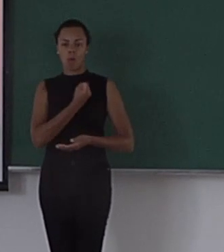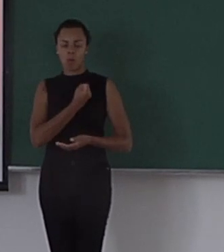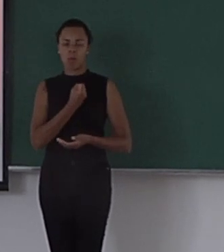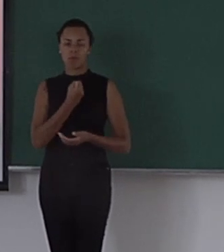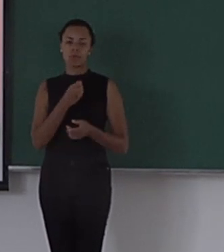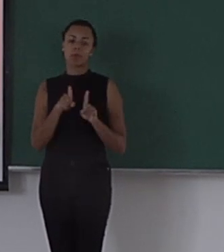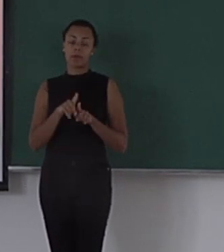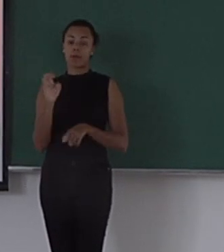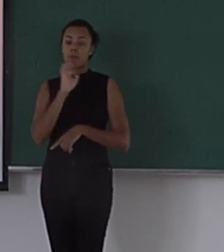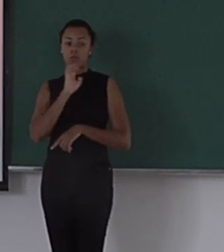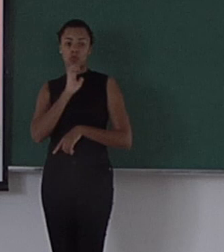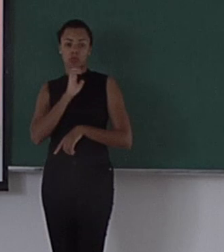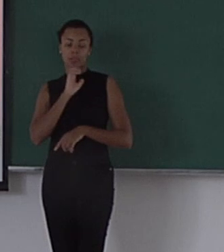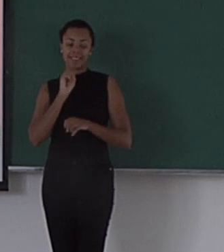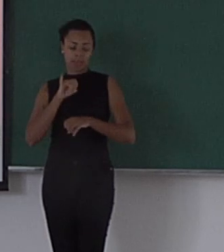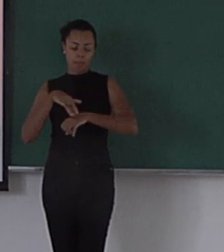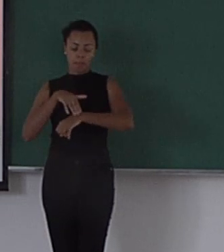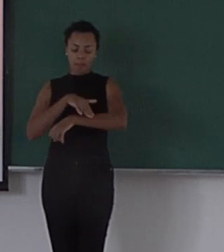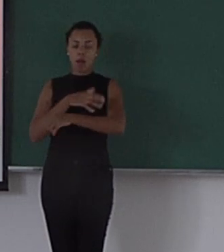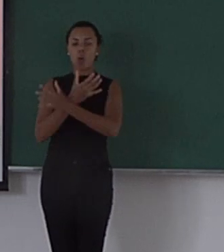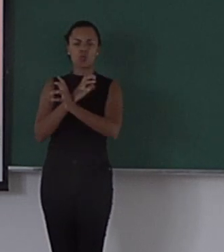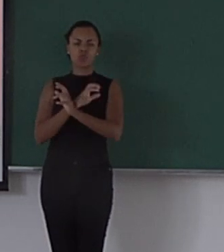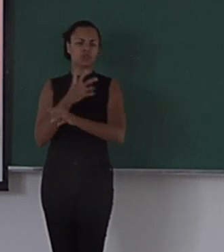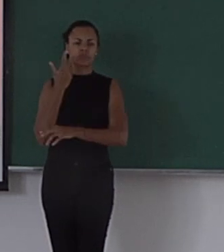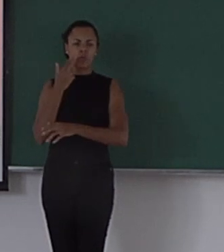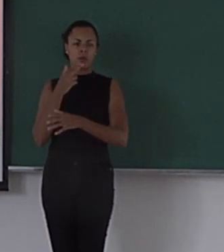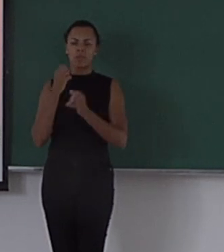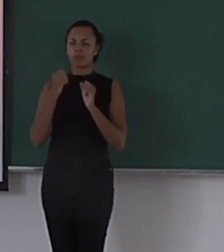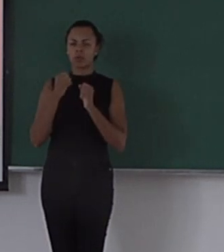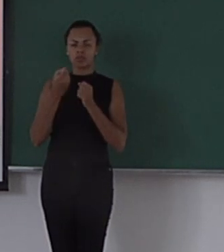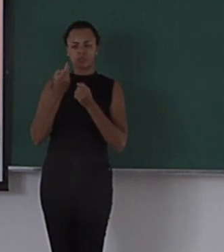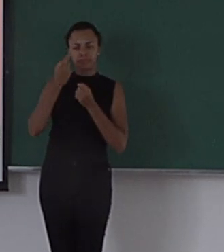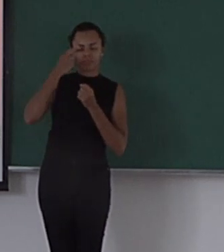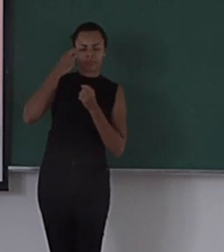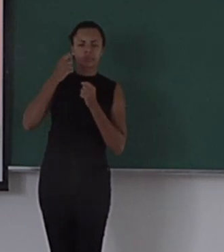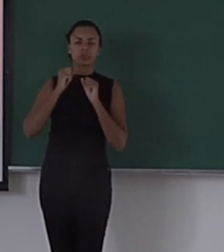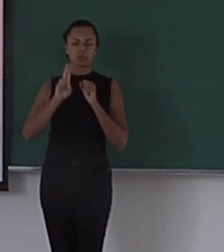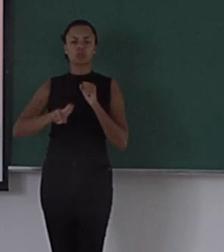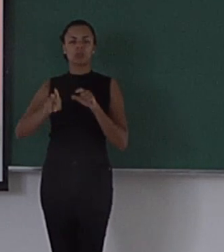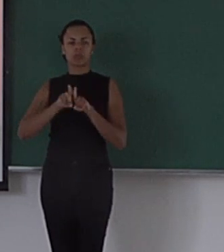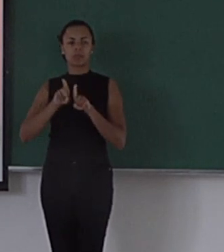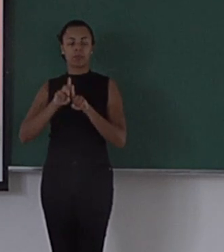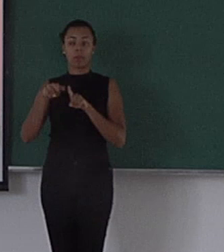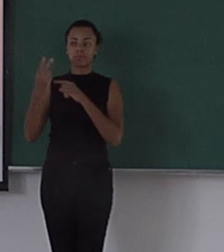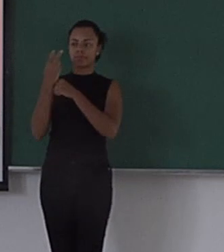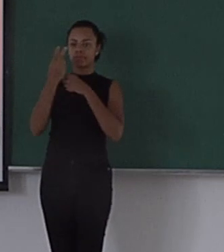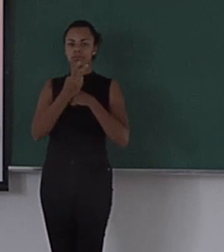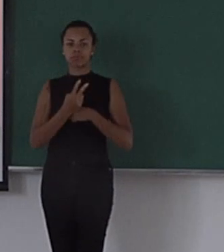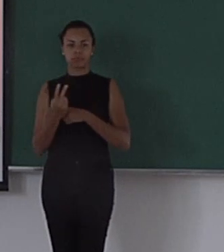emergência de contaminação de pele e osso, ou seja, pode usar na conjuntiva, na córnea, no globo ocular, tá? Não causa